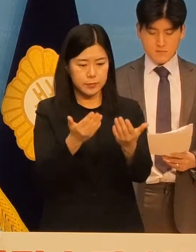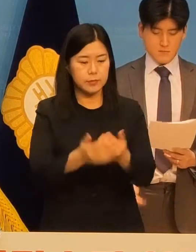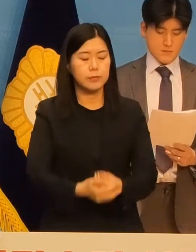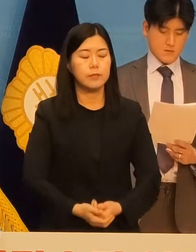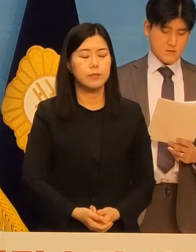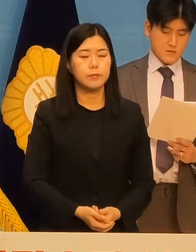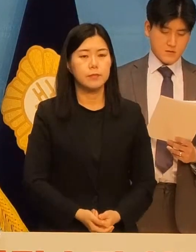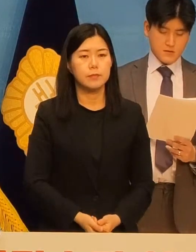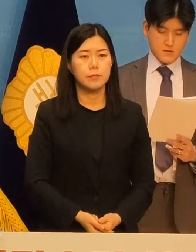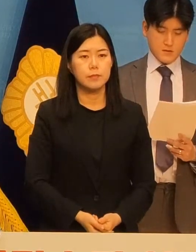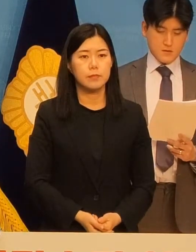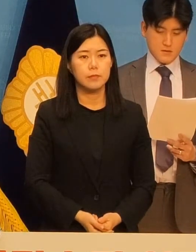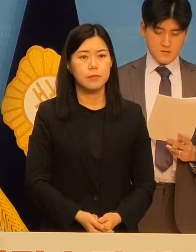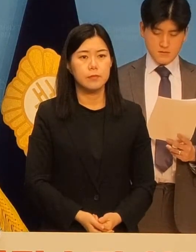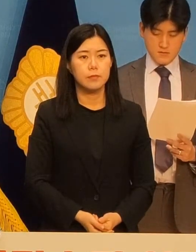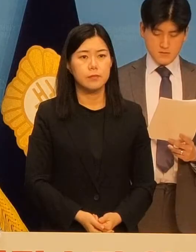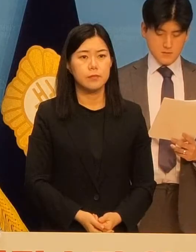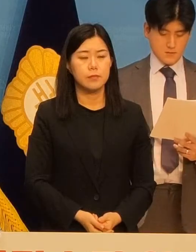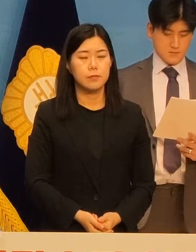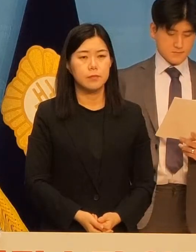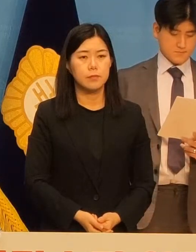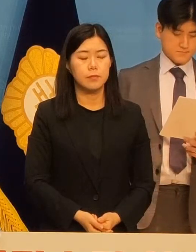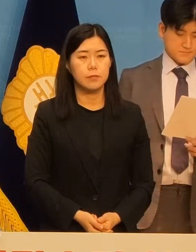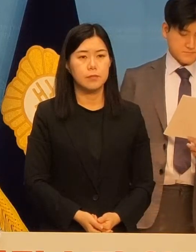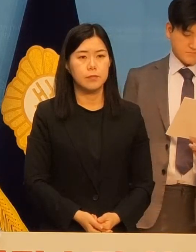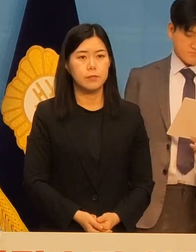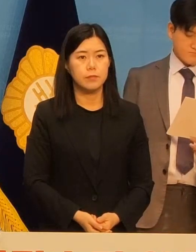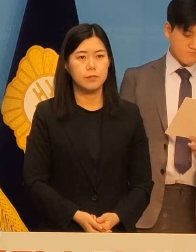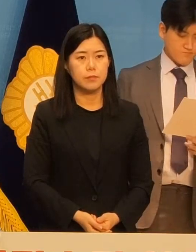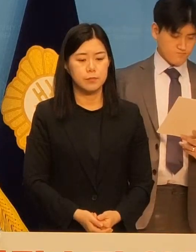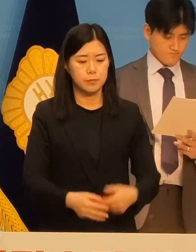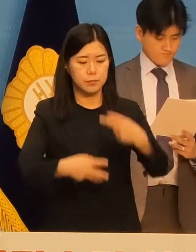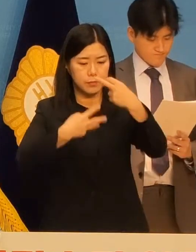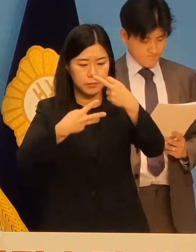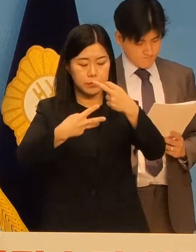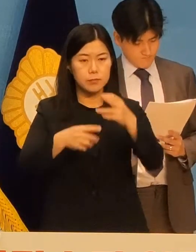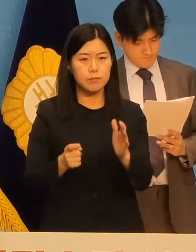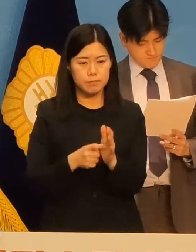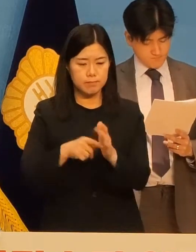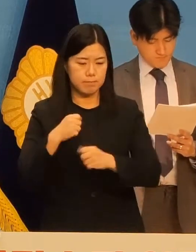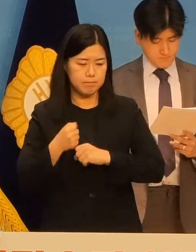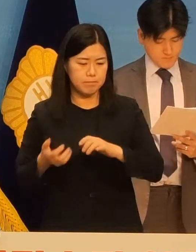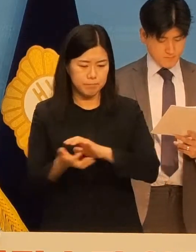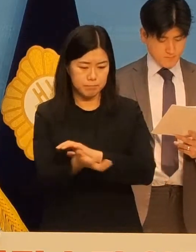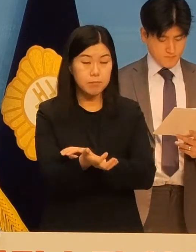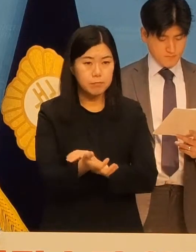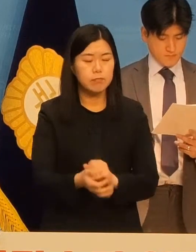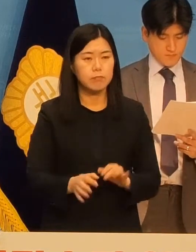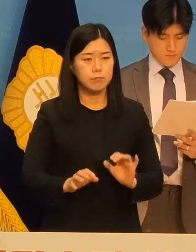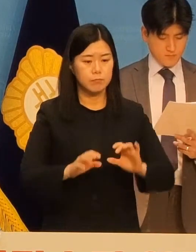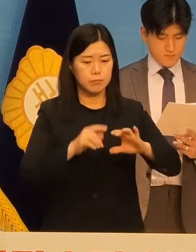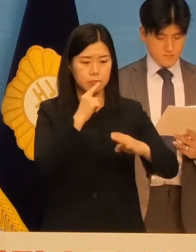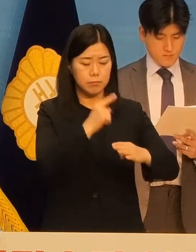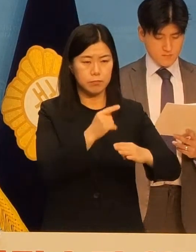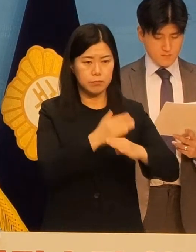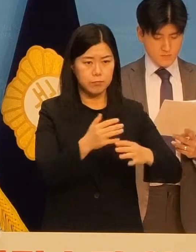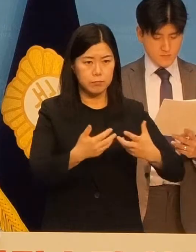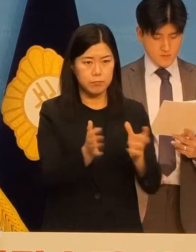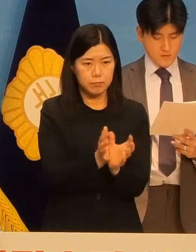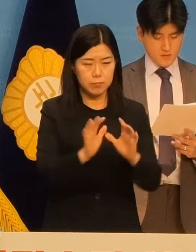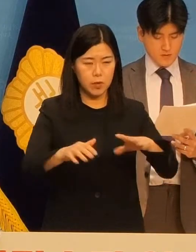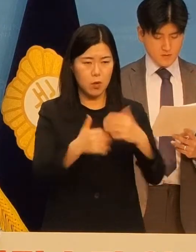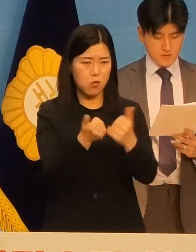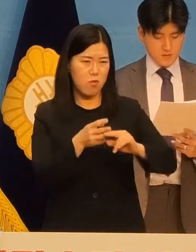낭독하도록 하겠습니다. 기자회견문. 12.3 비상계엄이 민주당 의회 폭거에